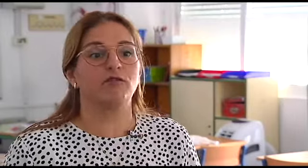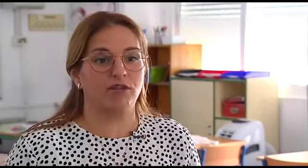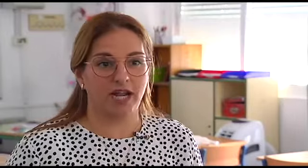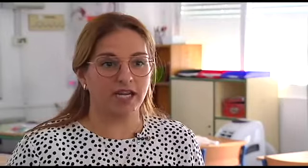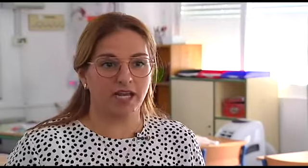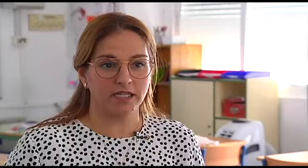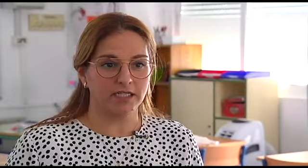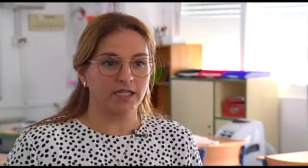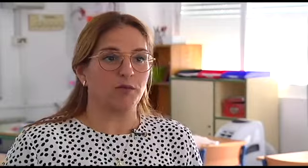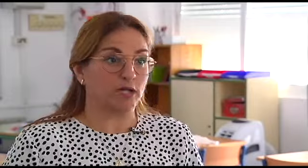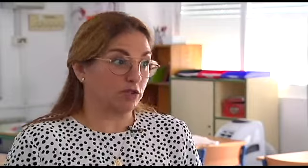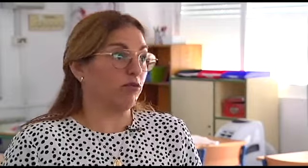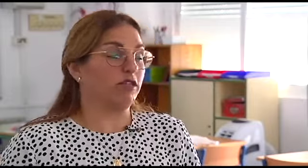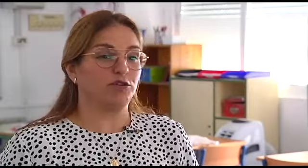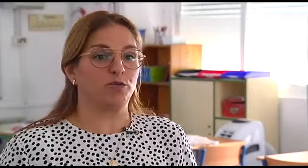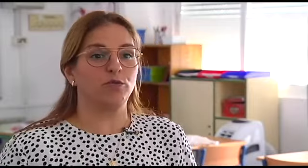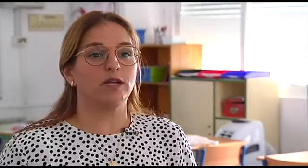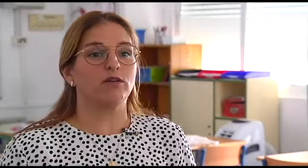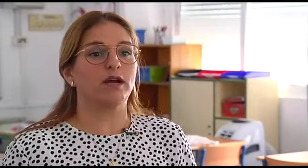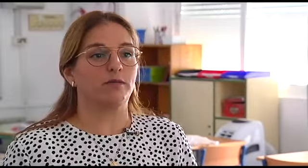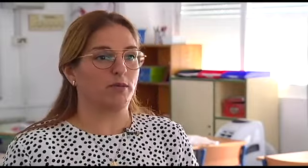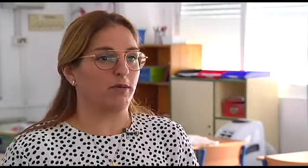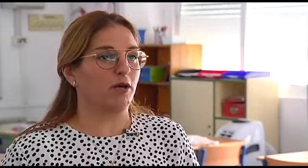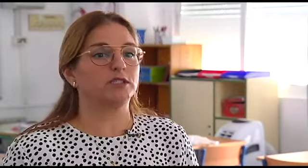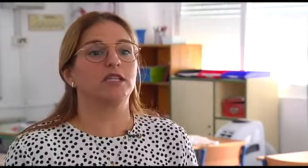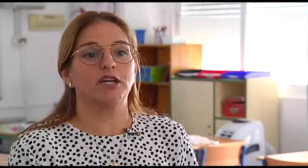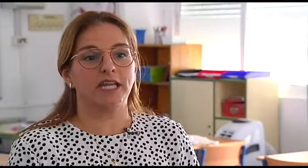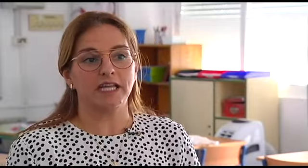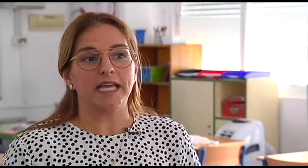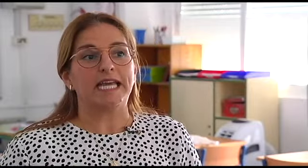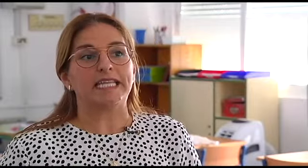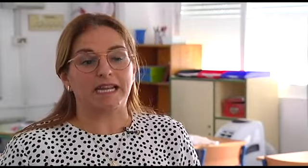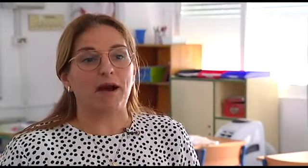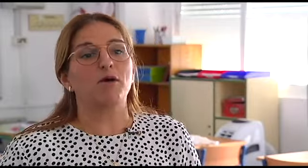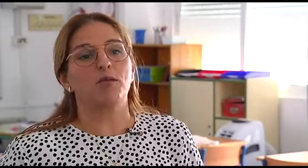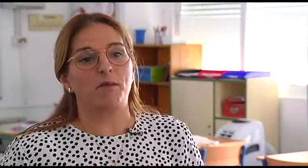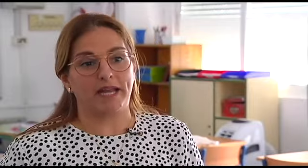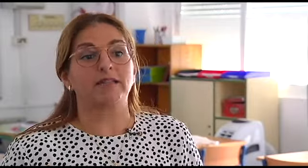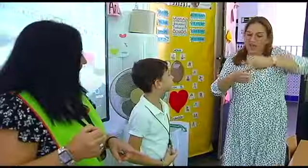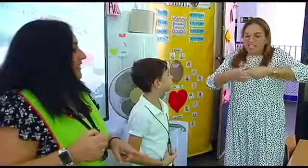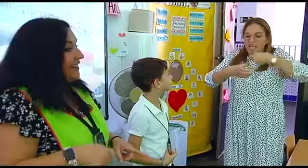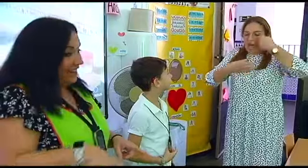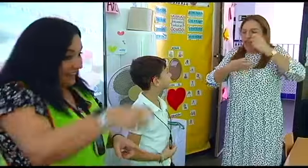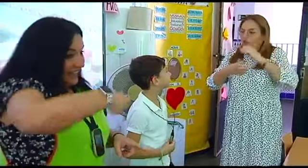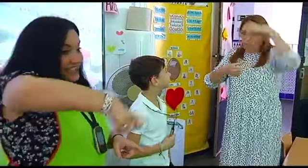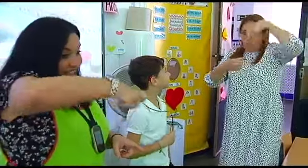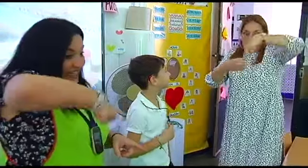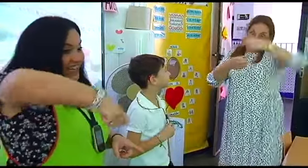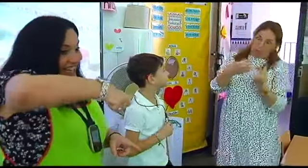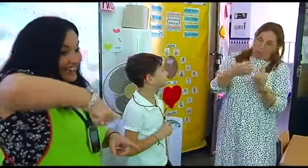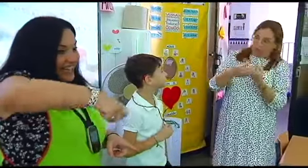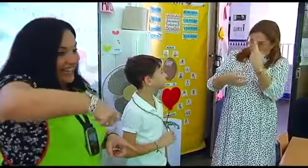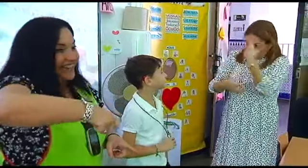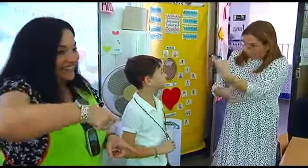funcionarias, porque esto es un centro público que hemos aprobado las oposiciones y trabajamos como maestras. Y como tú mismo planteas, la